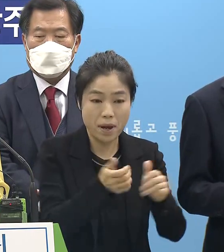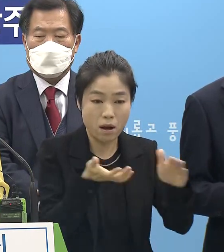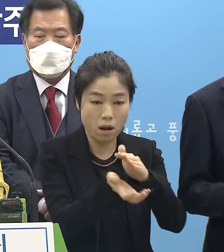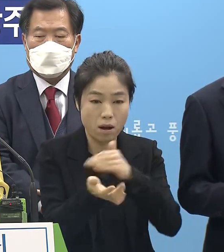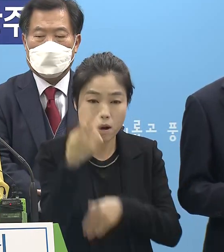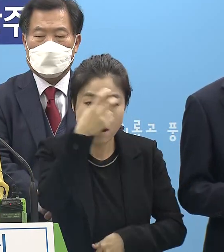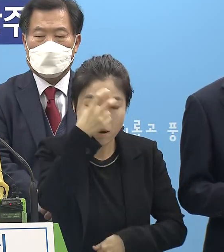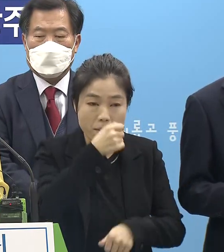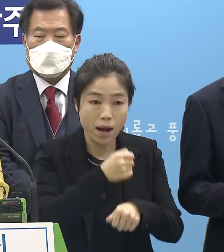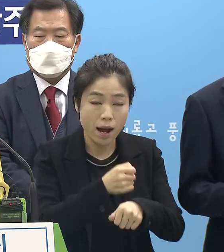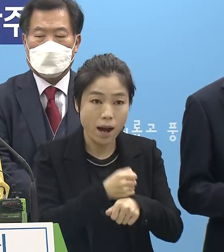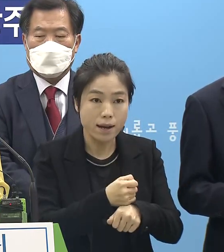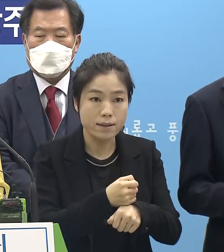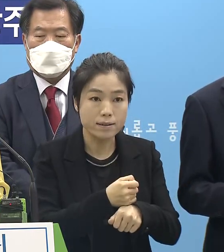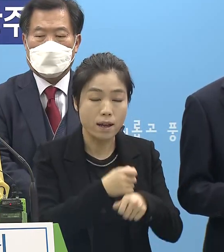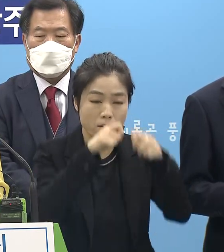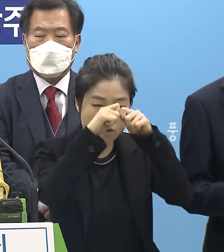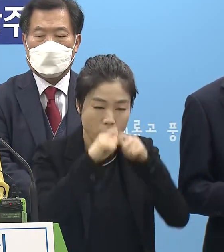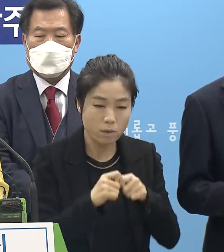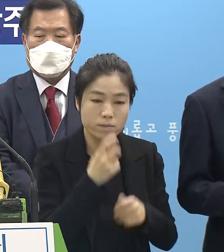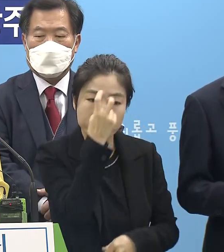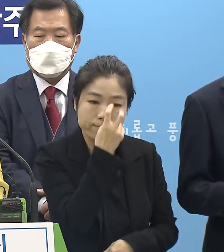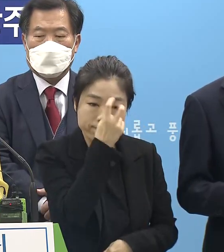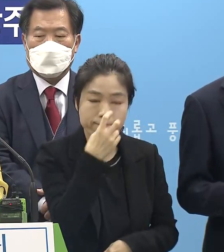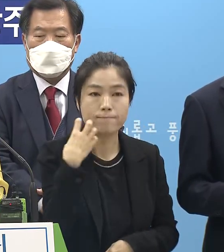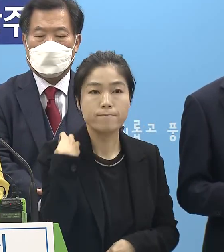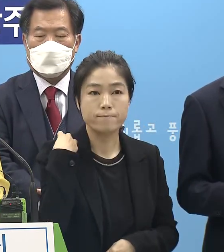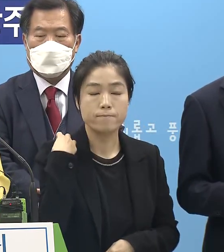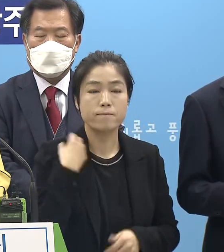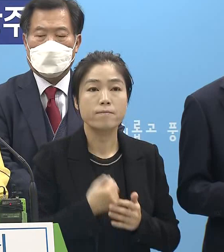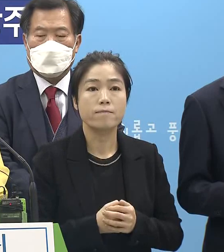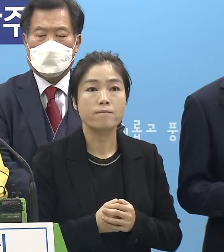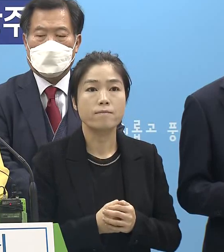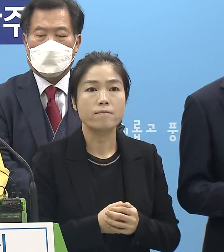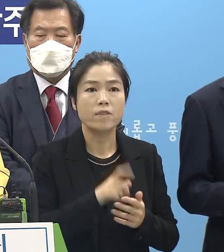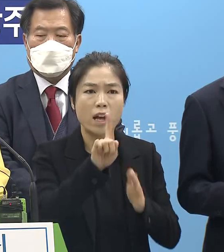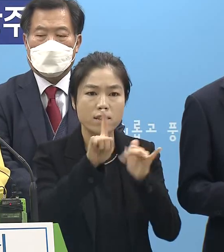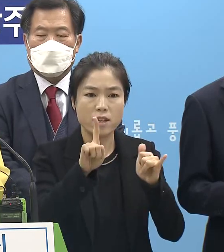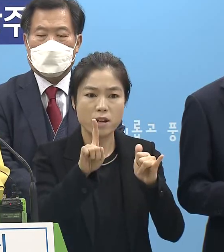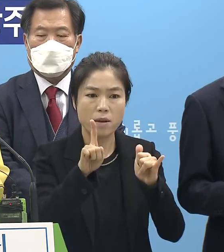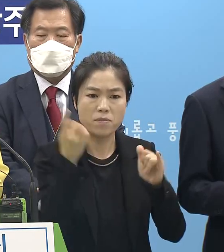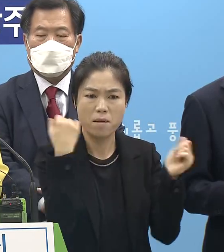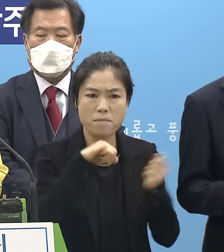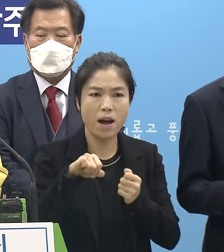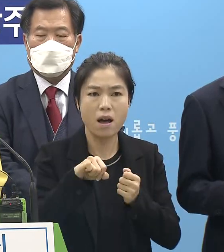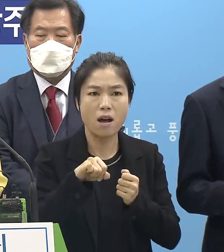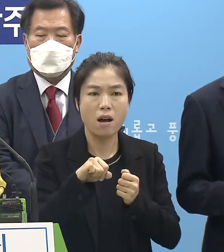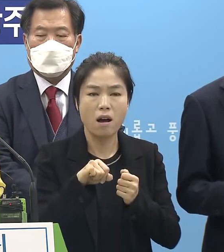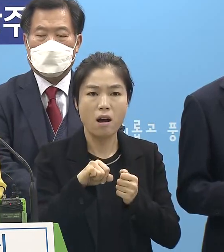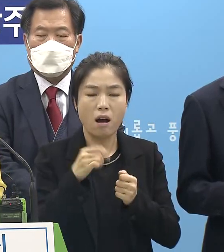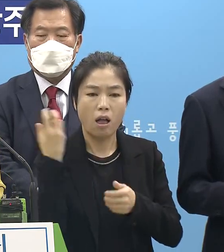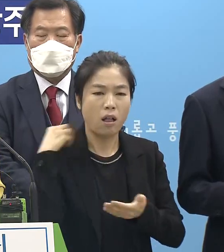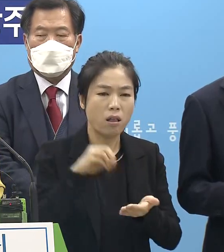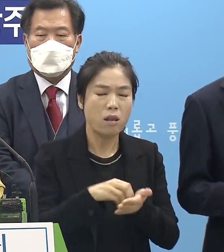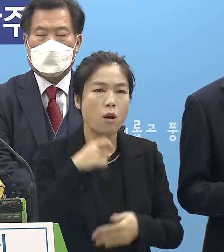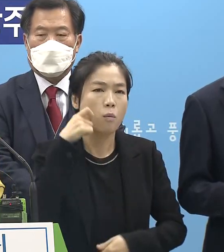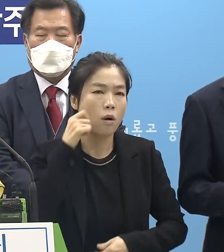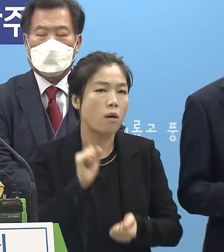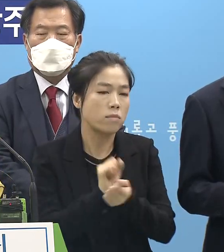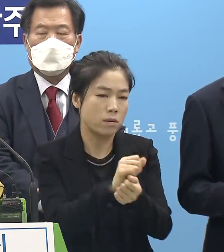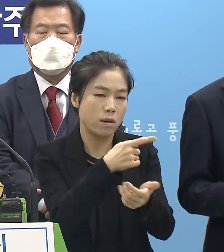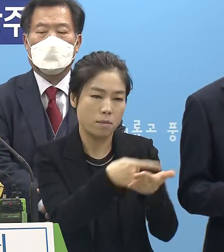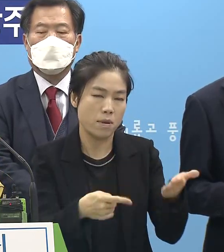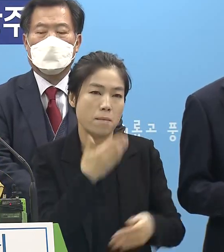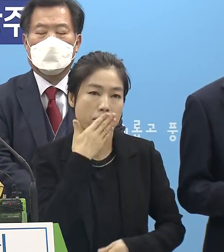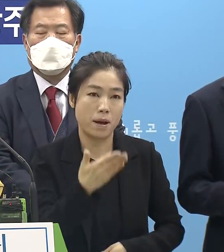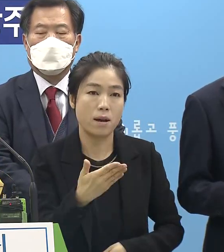통해 대상자를 밀착 관리하겠습니다. 단 한 명의 무단 이탈이 돌이킬 수 없는 감염 피해를